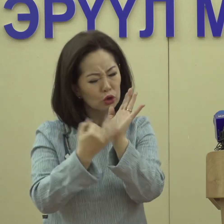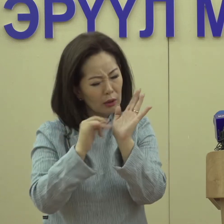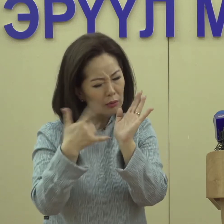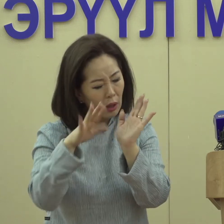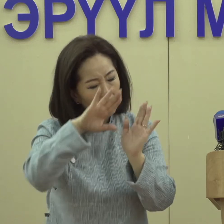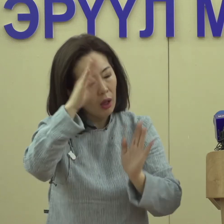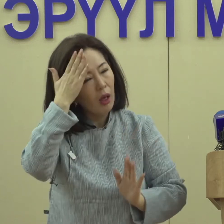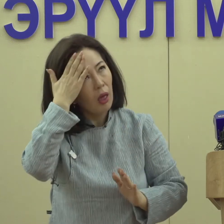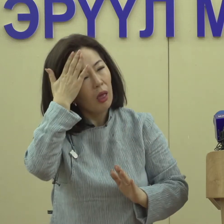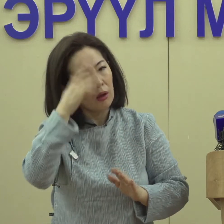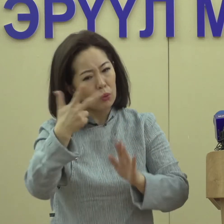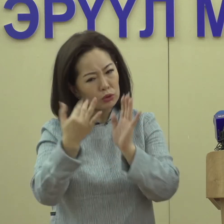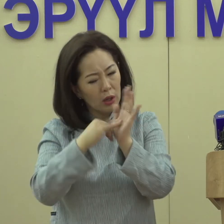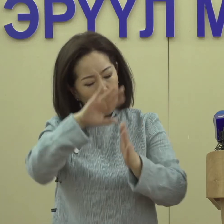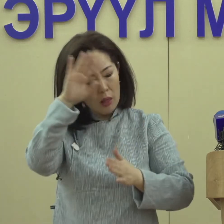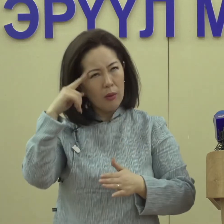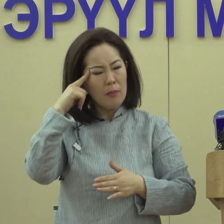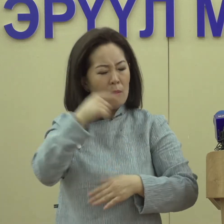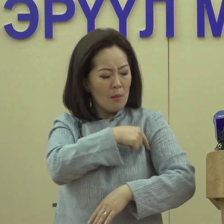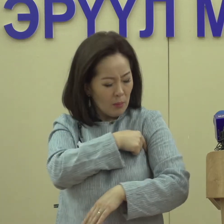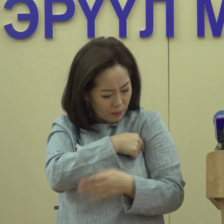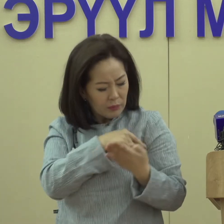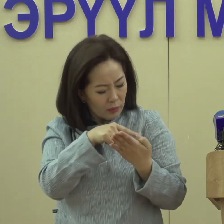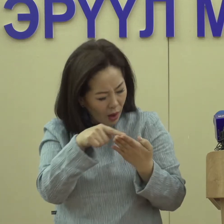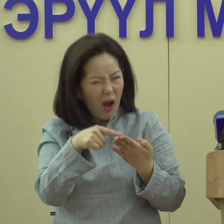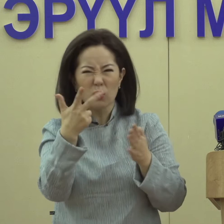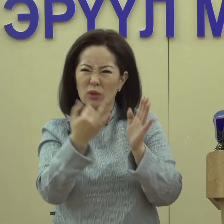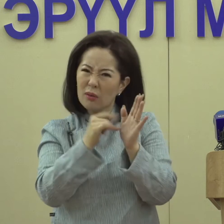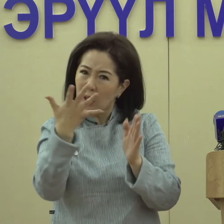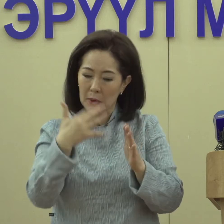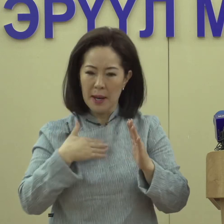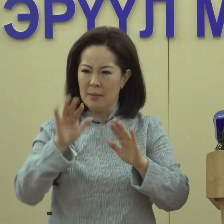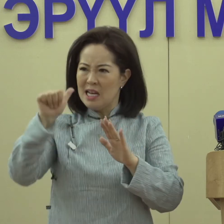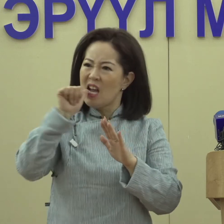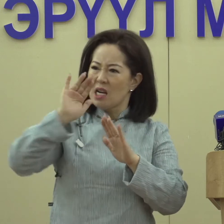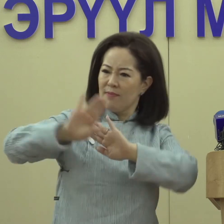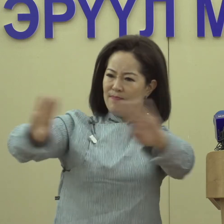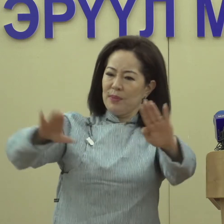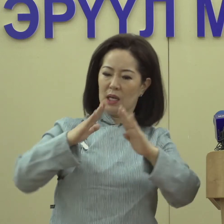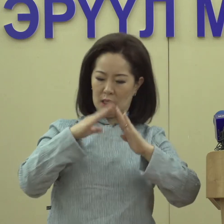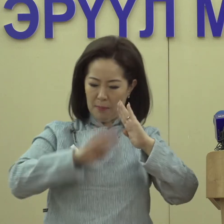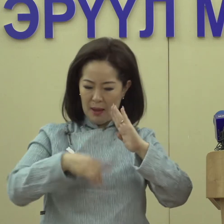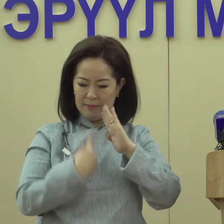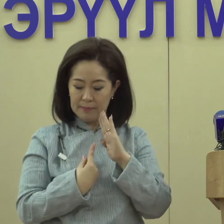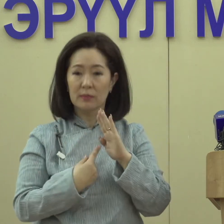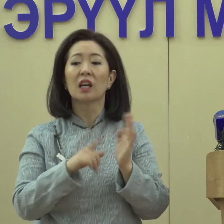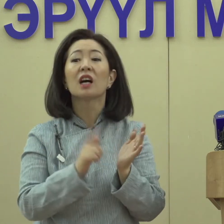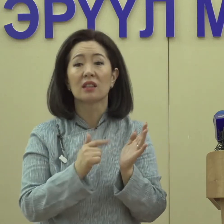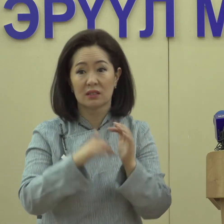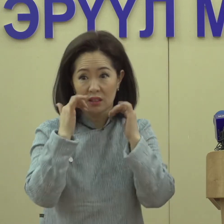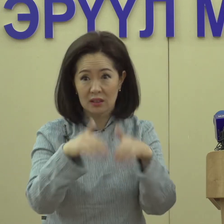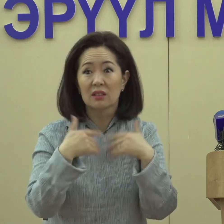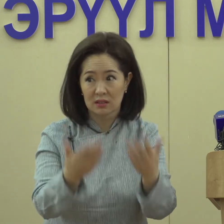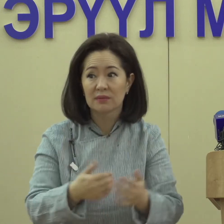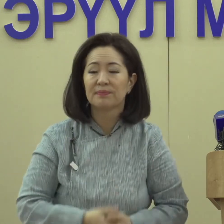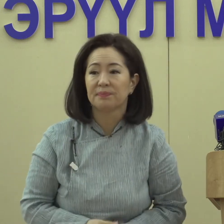халамтай байгаа эрхлэгийг өөрийгөө гэртээ 14 хоногийн турш тусгаарлах буюу карантинд оруулах шаардлага тавьж байгаа юм байна.